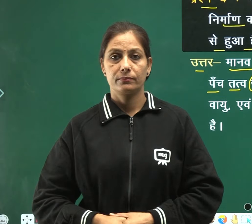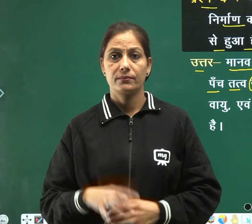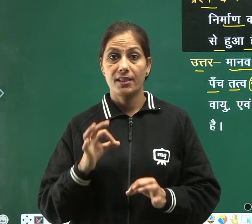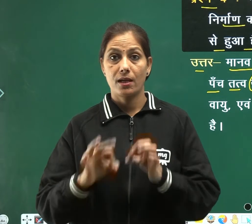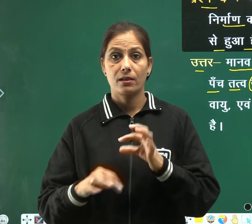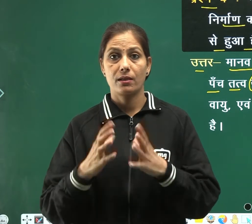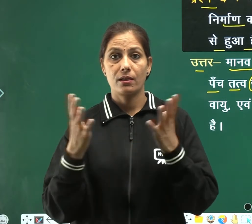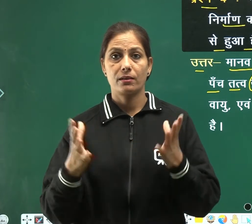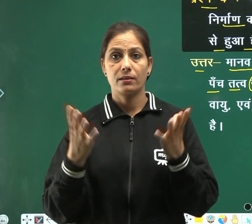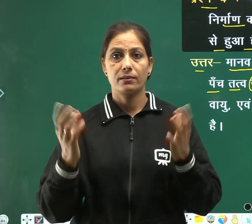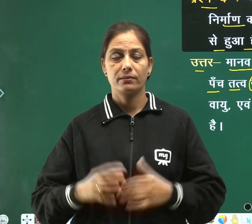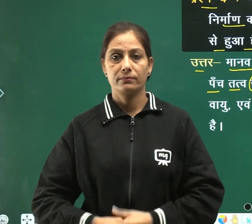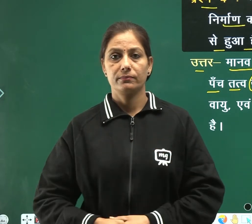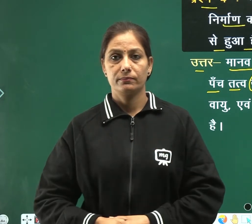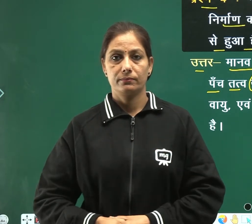अग्नि,